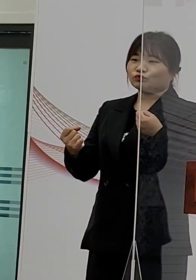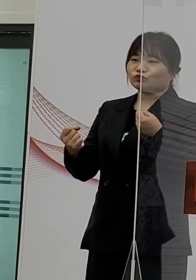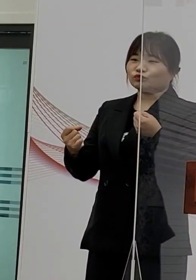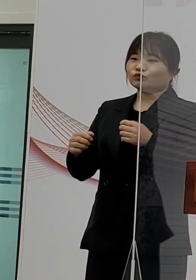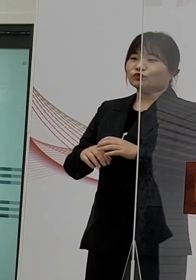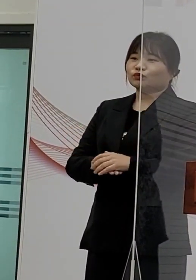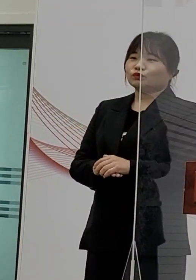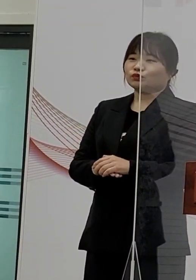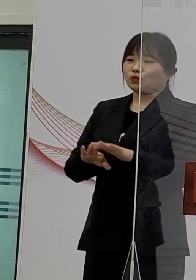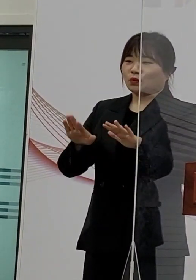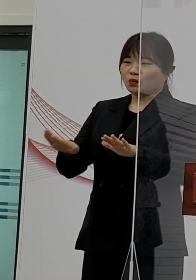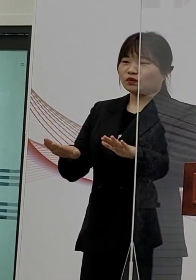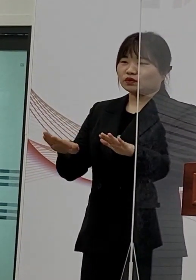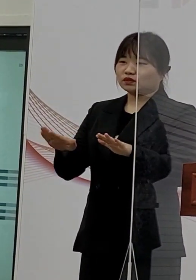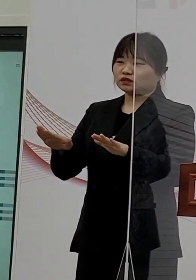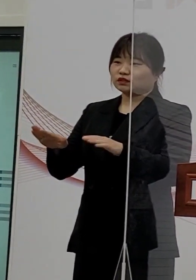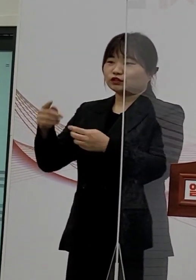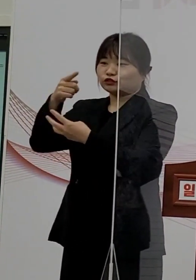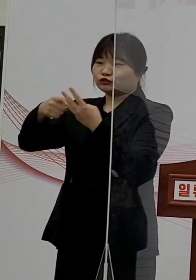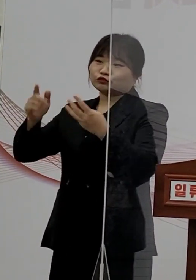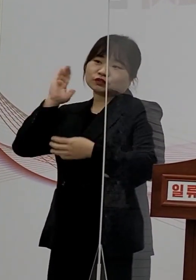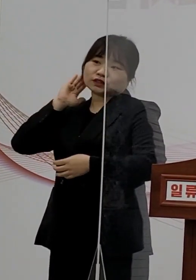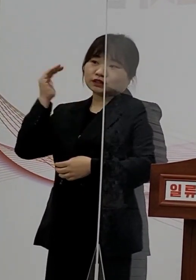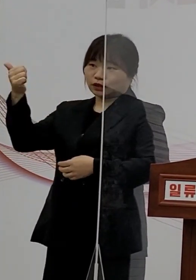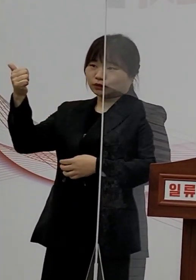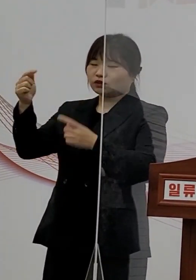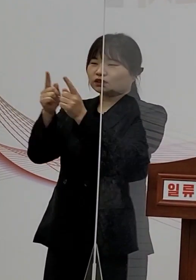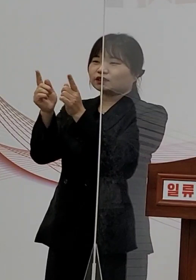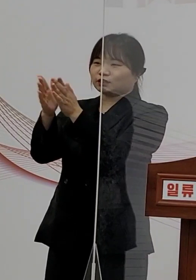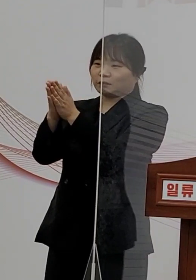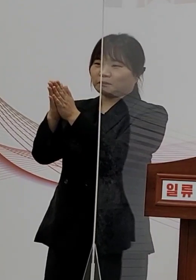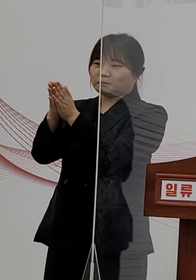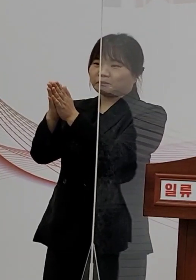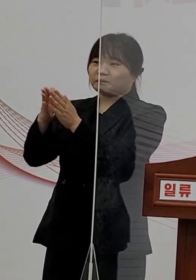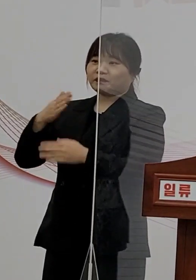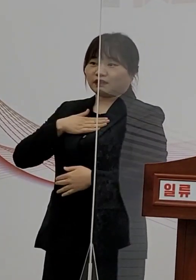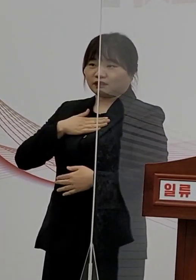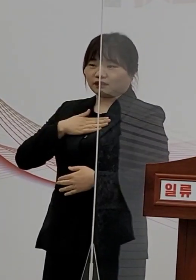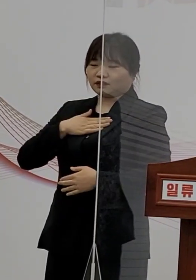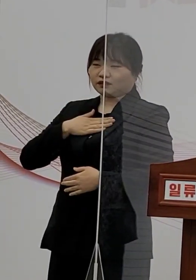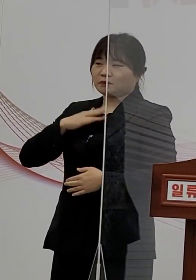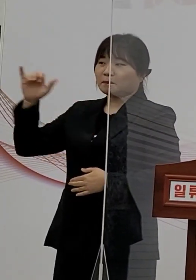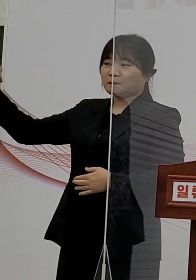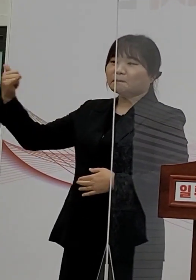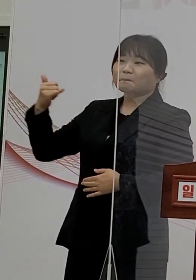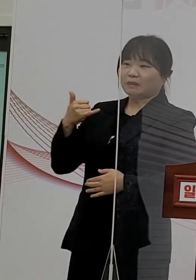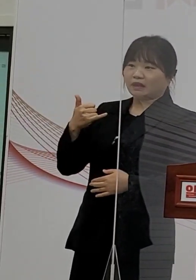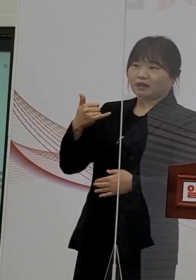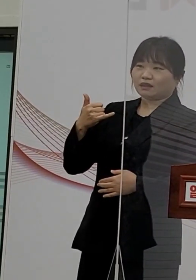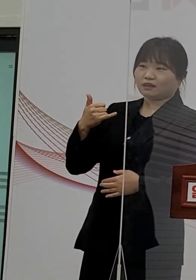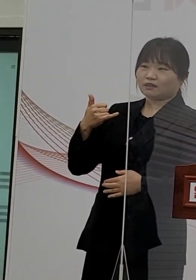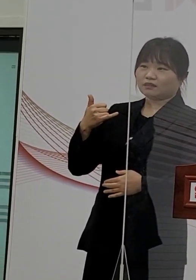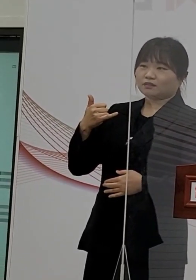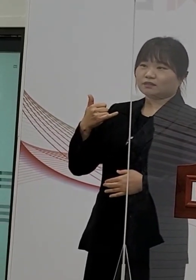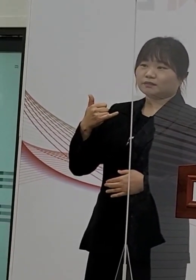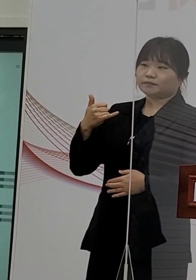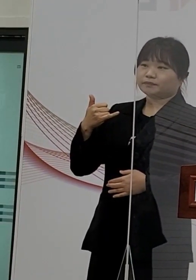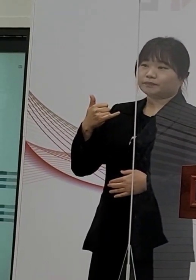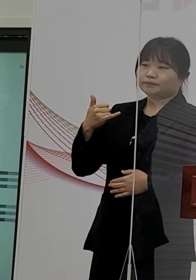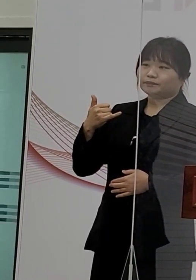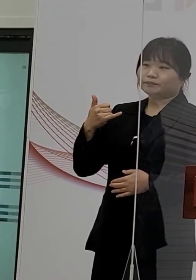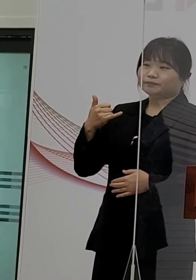오늘 오전 윤석열 대통령께서 직접 저한테 전화를 주셔서